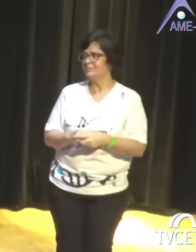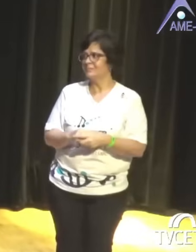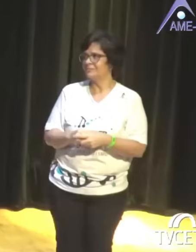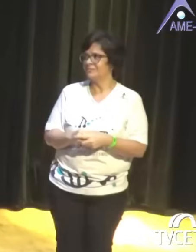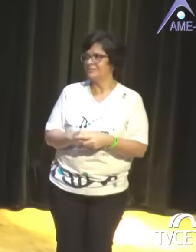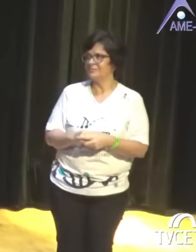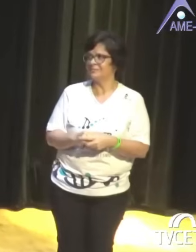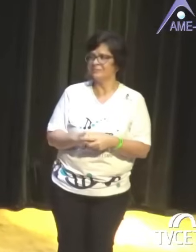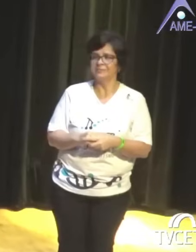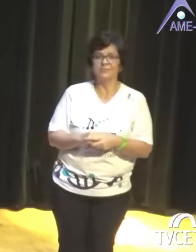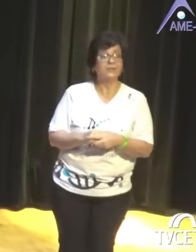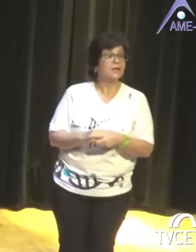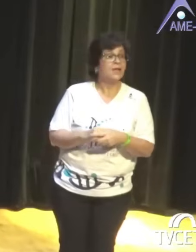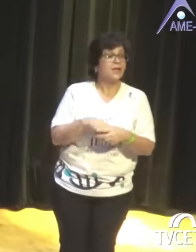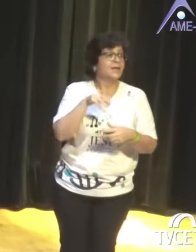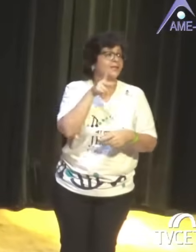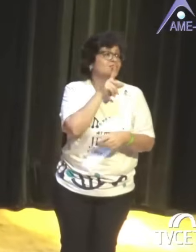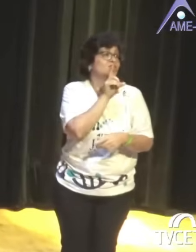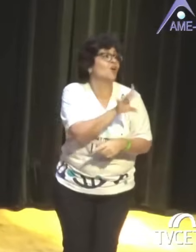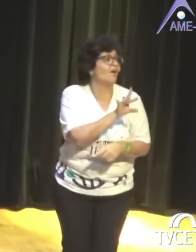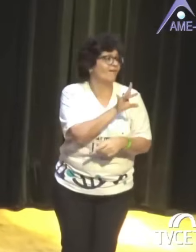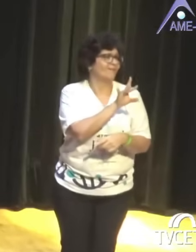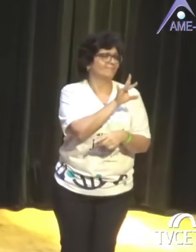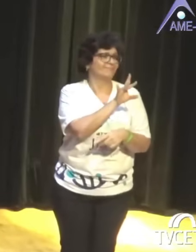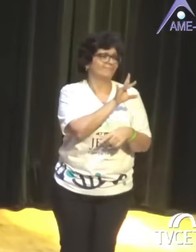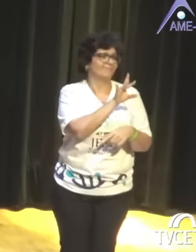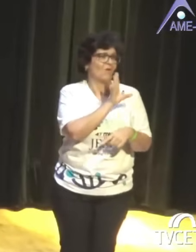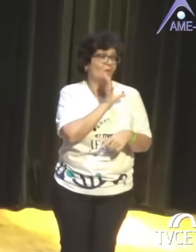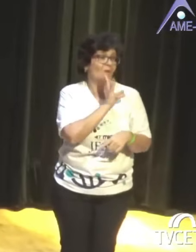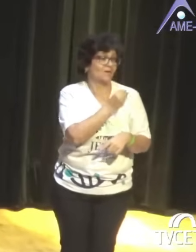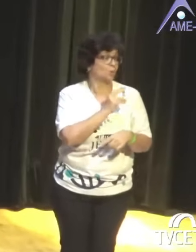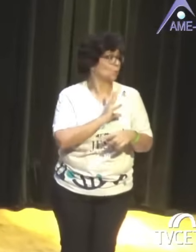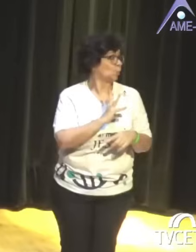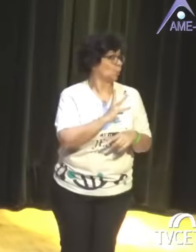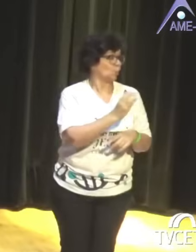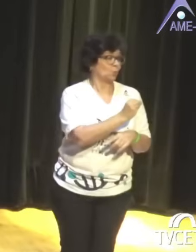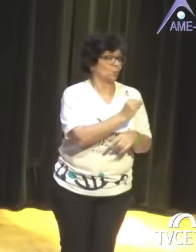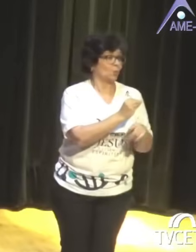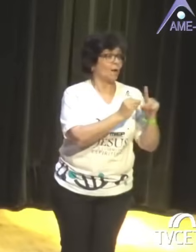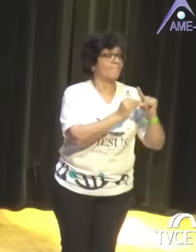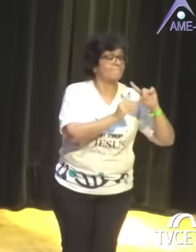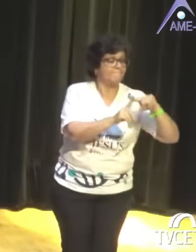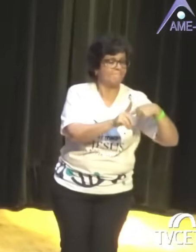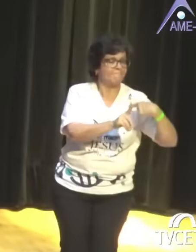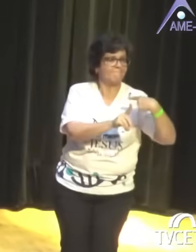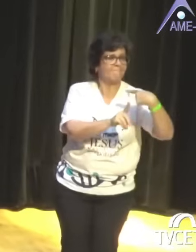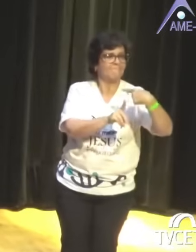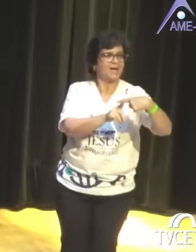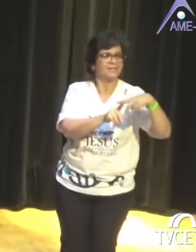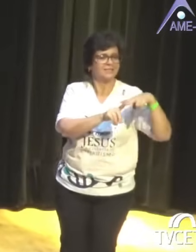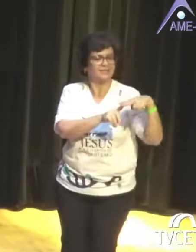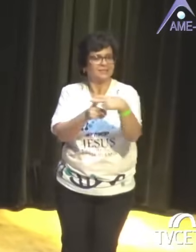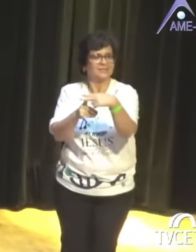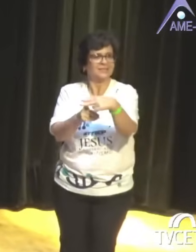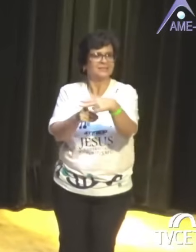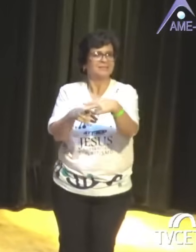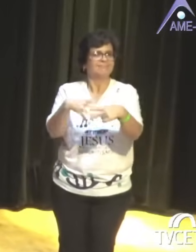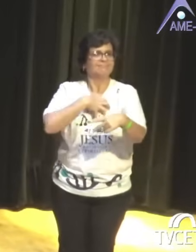tudo e como se não bastasse ainda o aprimoramento